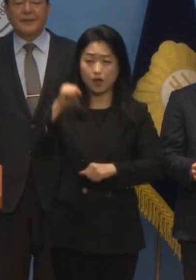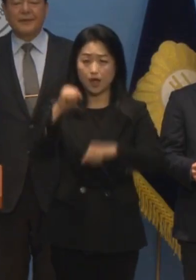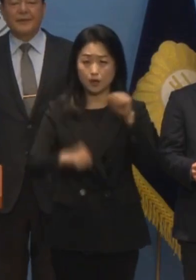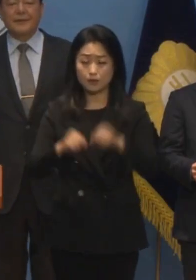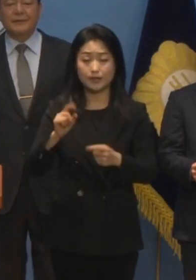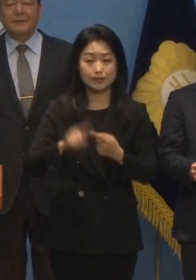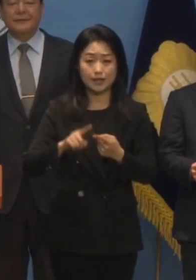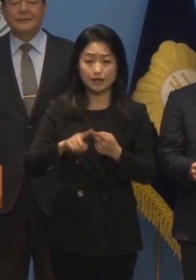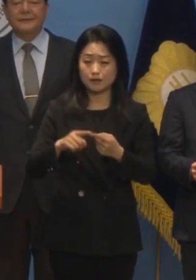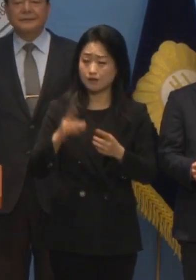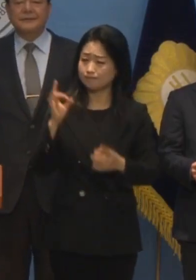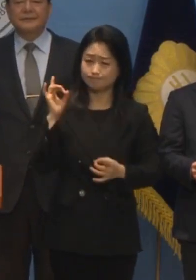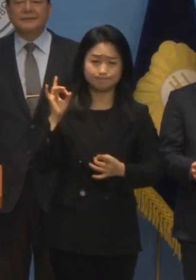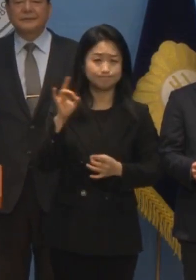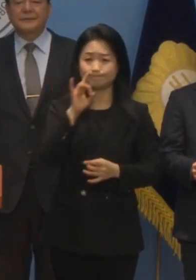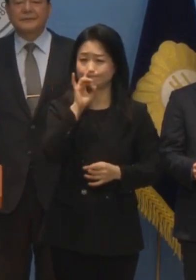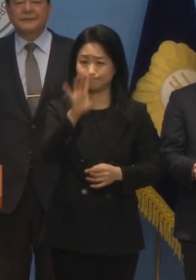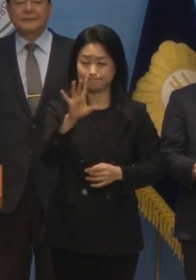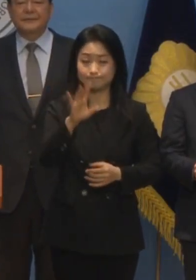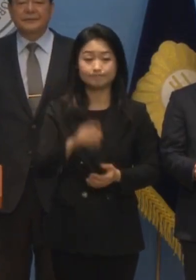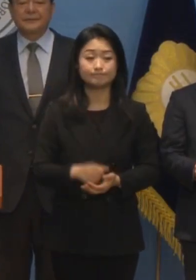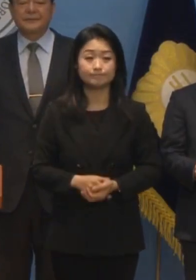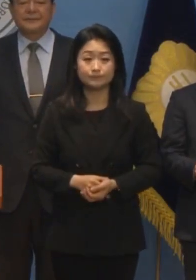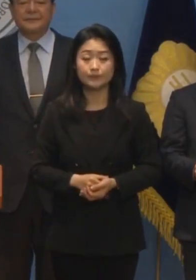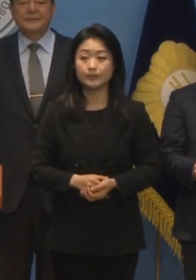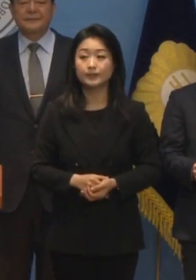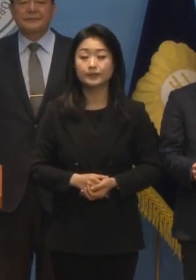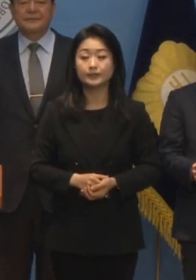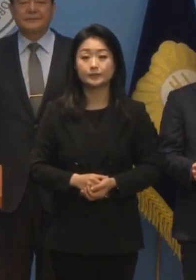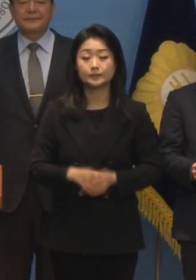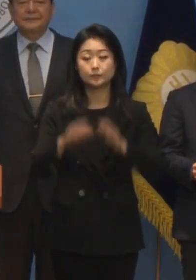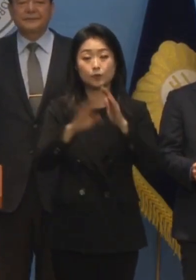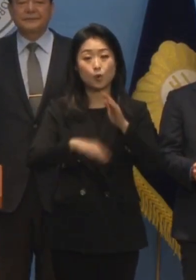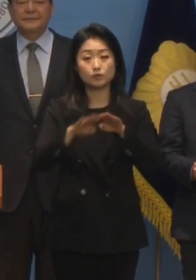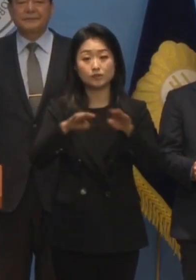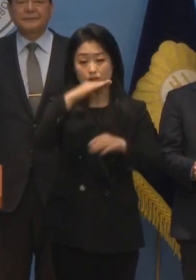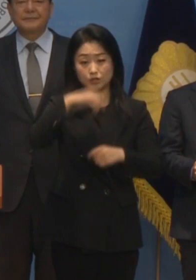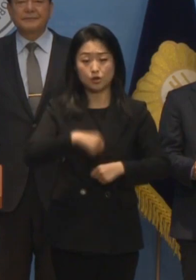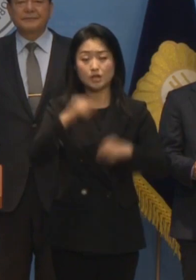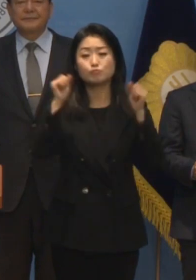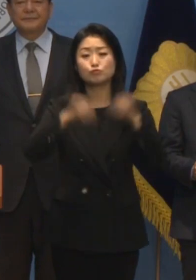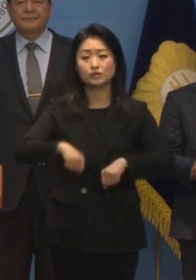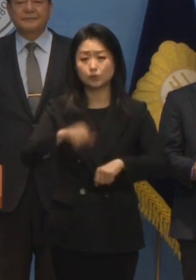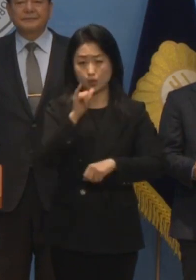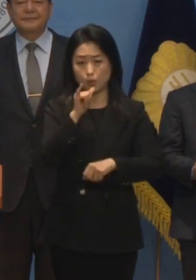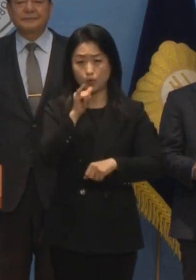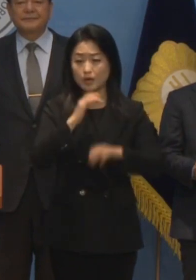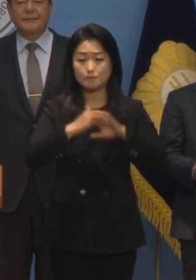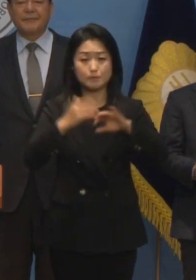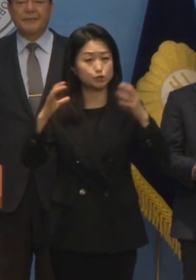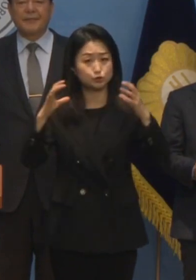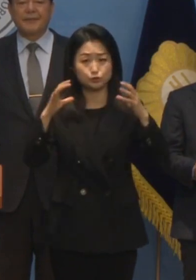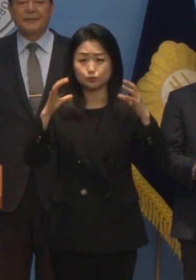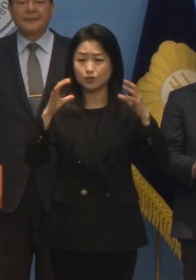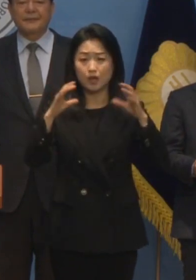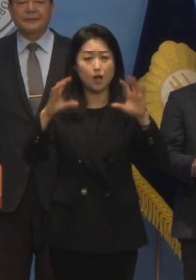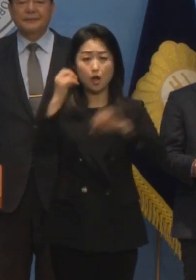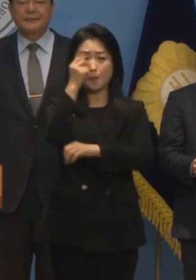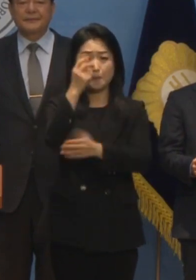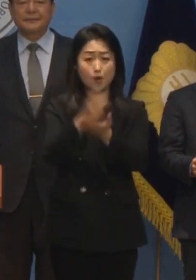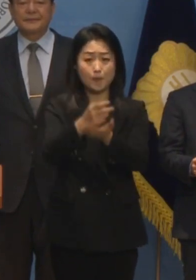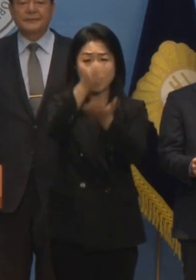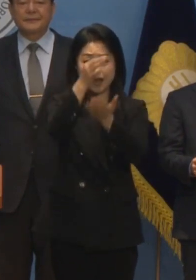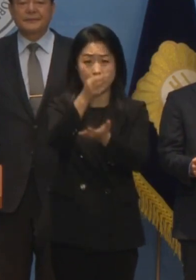이상 묵과할 수 없는 수준입니다. 공정과 정의가 무너지고 있고 민주주의와 헌법의 가치